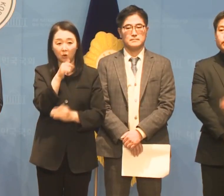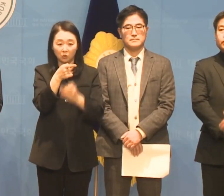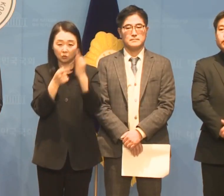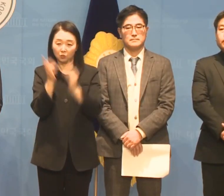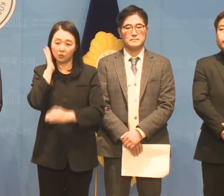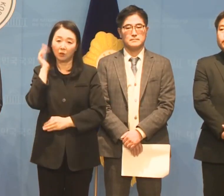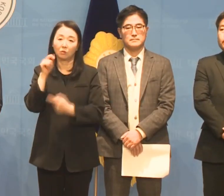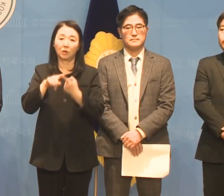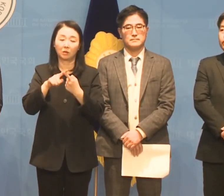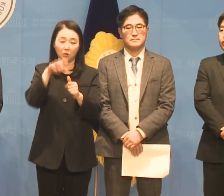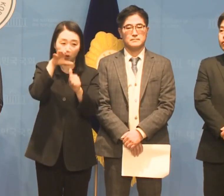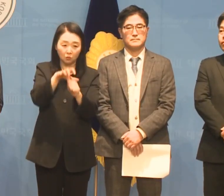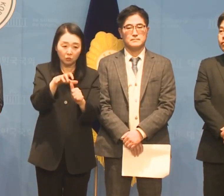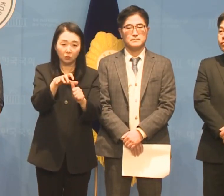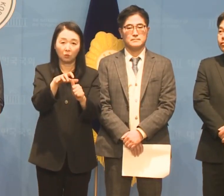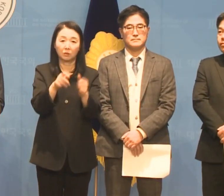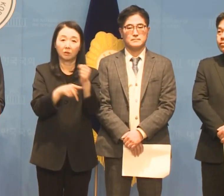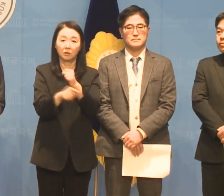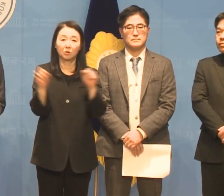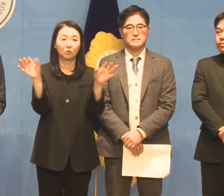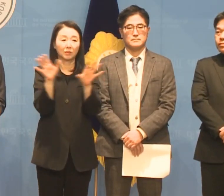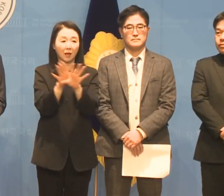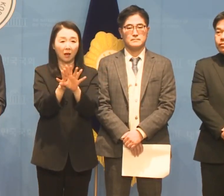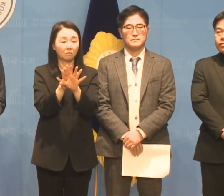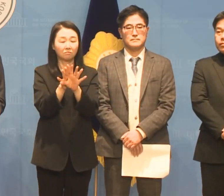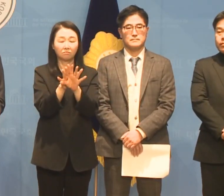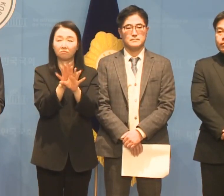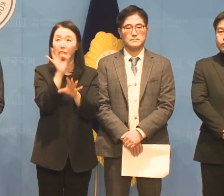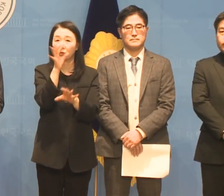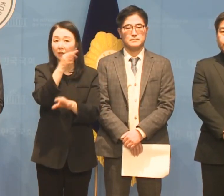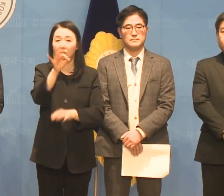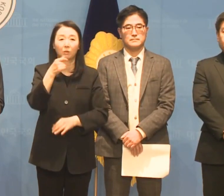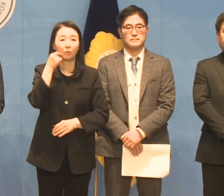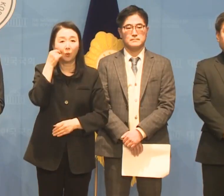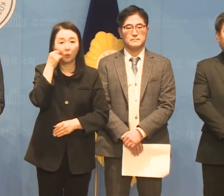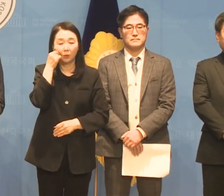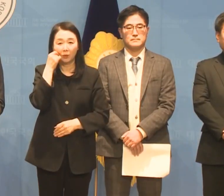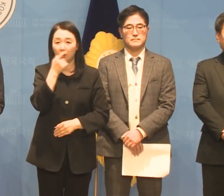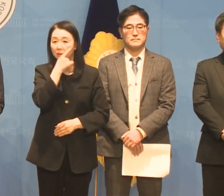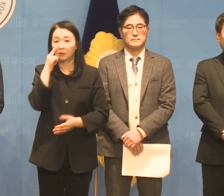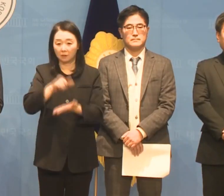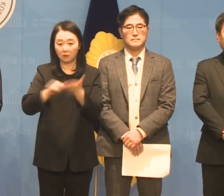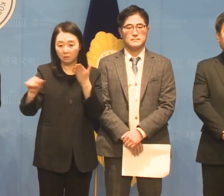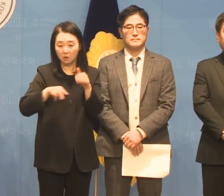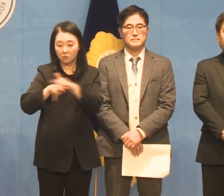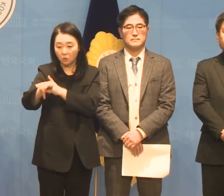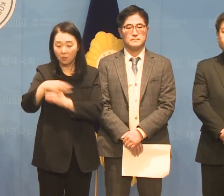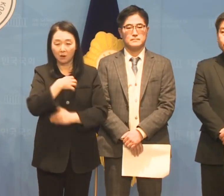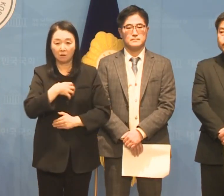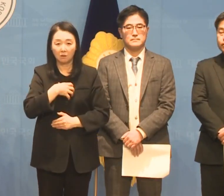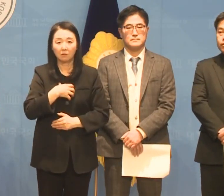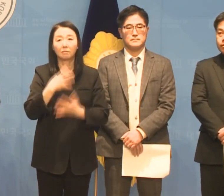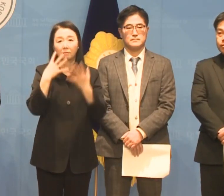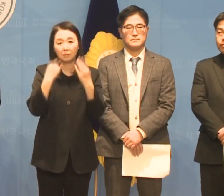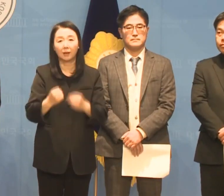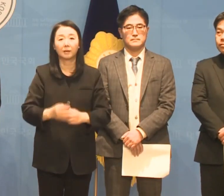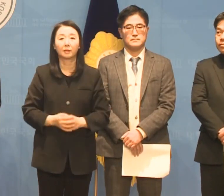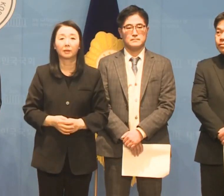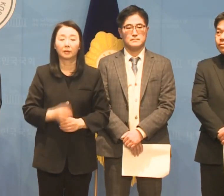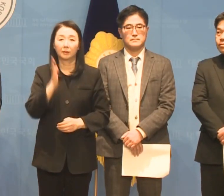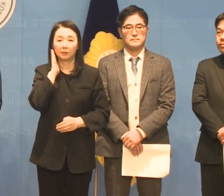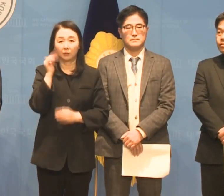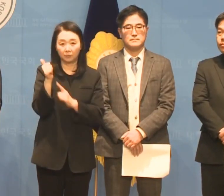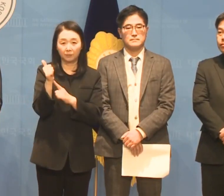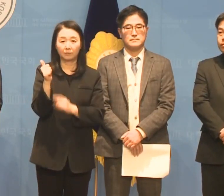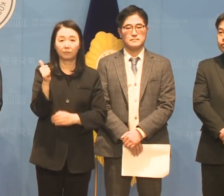대해서는 구속 사유가 소멸됐다고 볼 수 없습니다. 증거인멸이나 도주 우려 굉장히 높습니다.